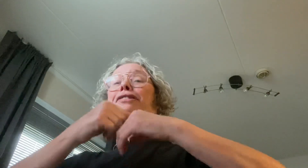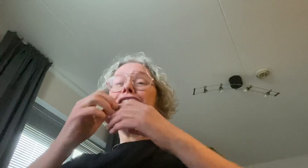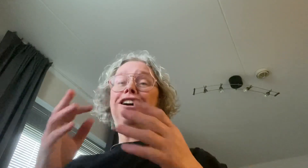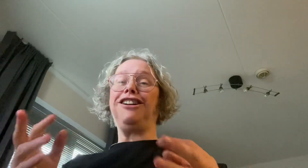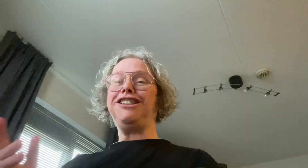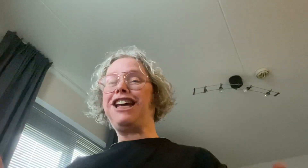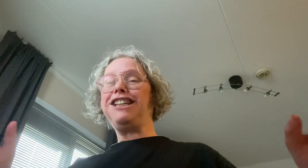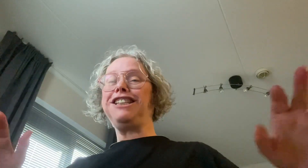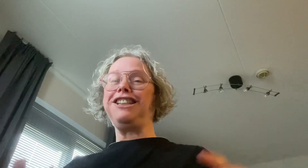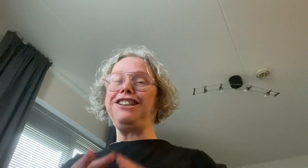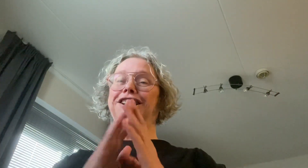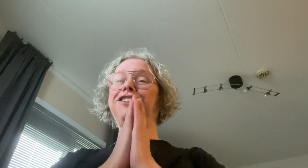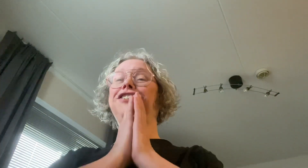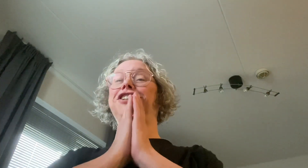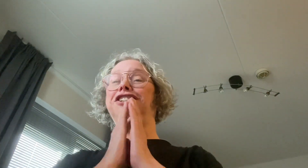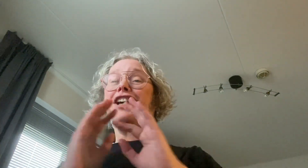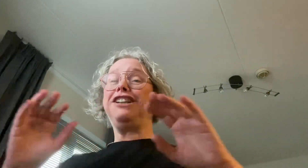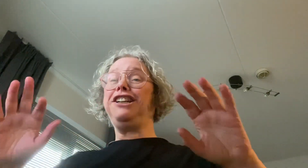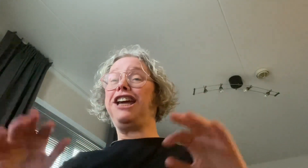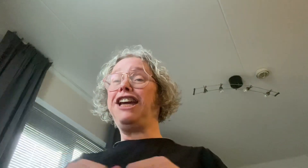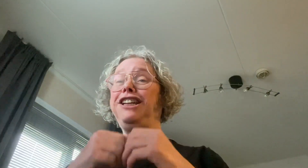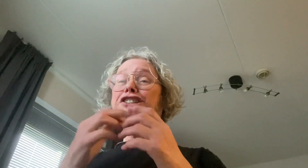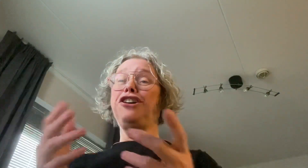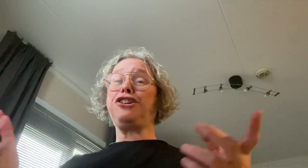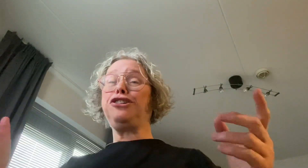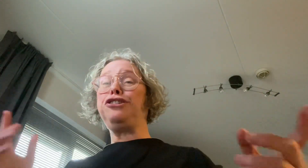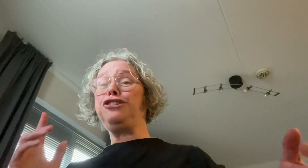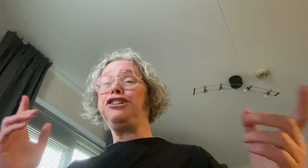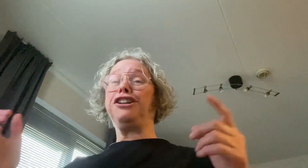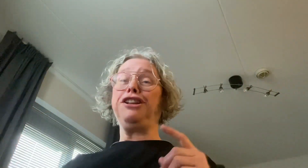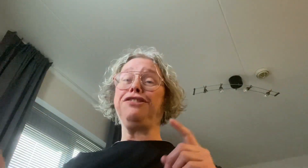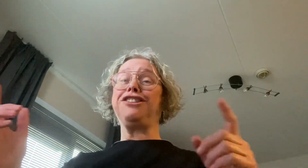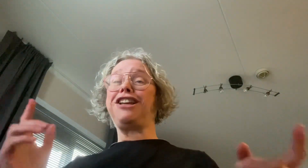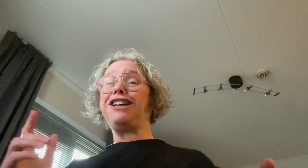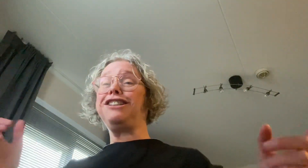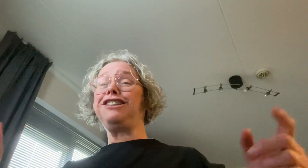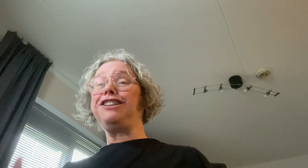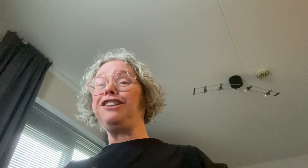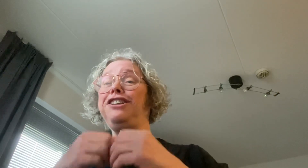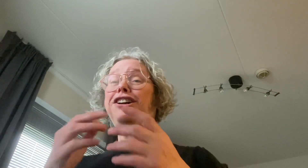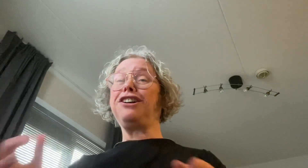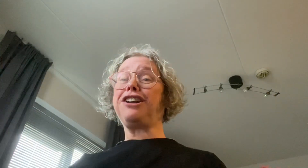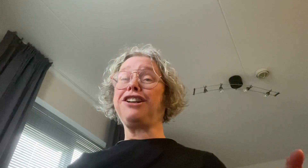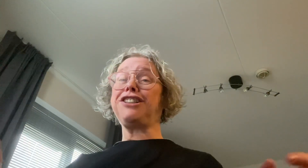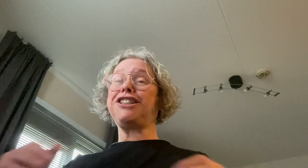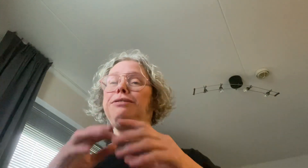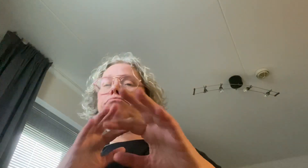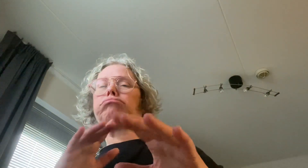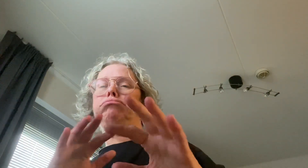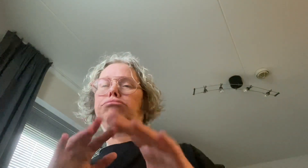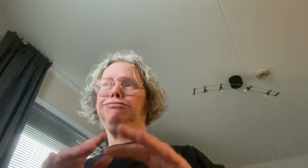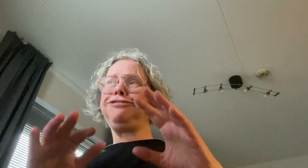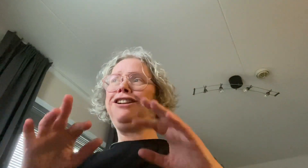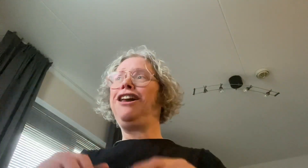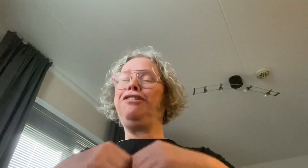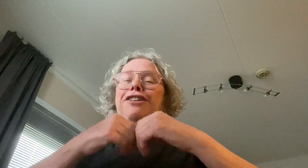van alle zenders. Ze zijn niet eens zo goed dan die van stenders. Van